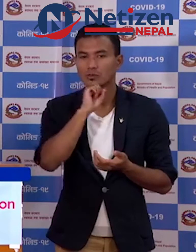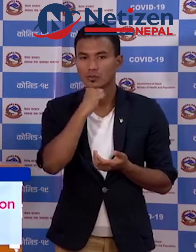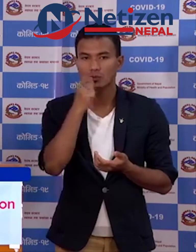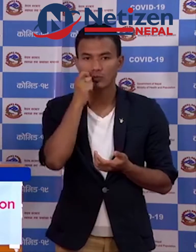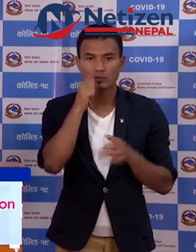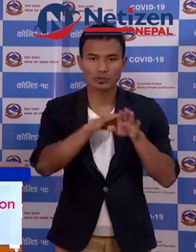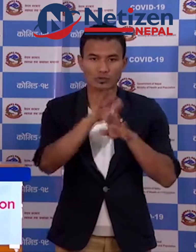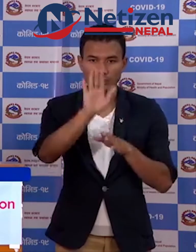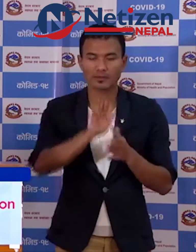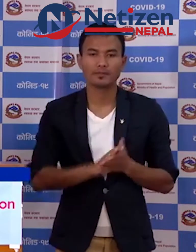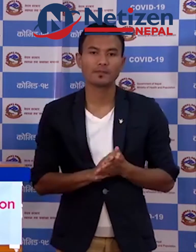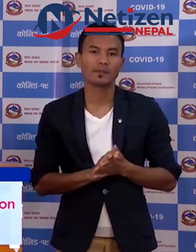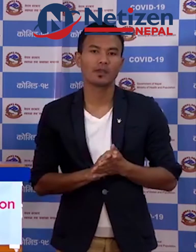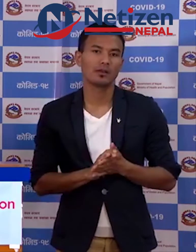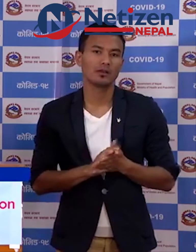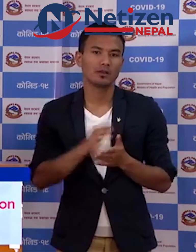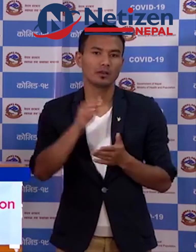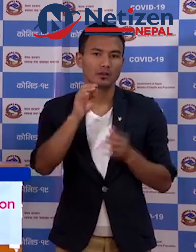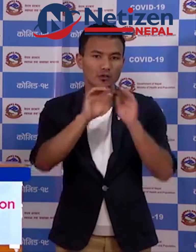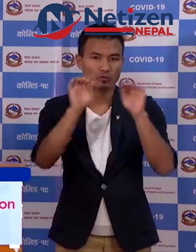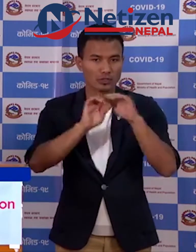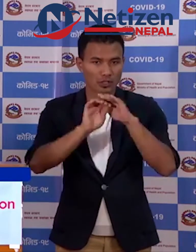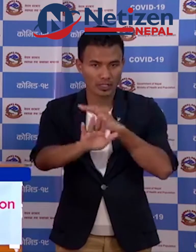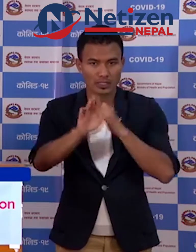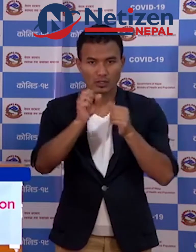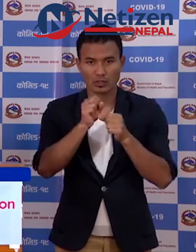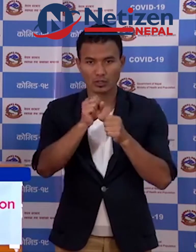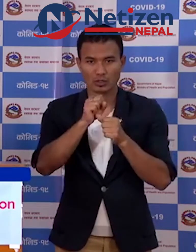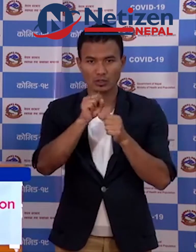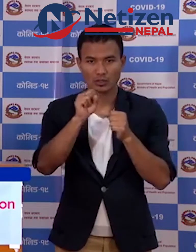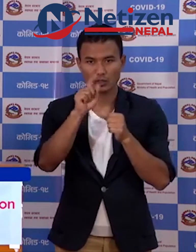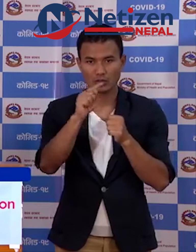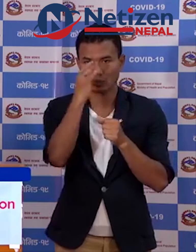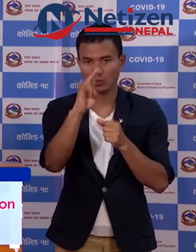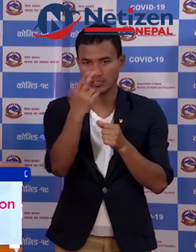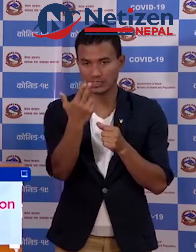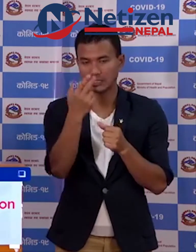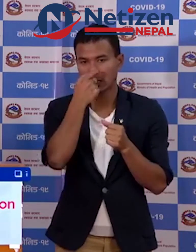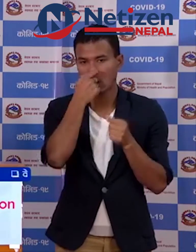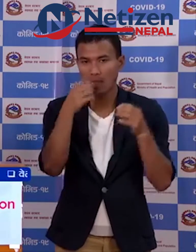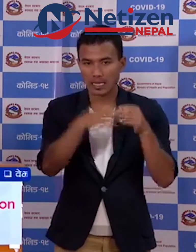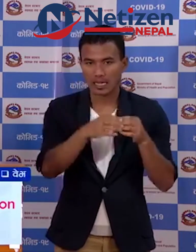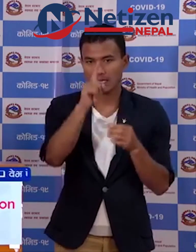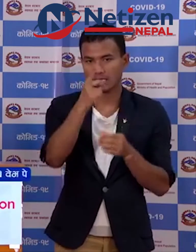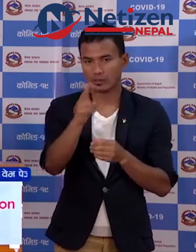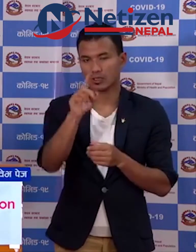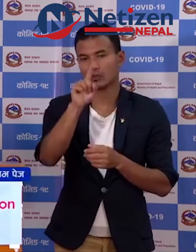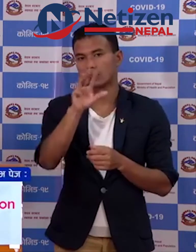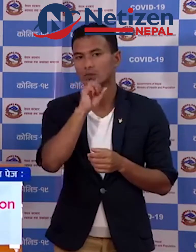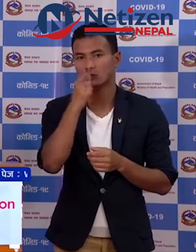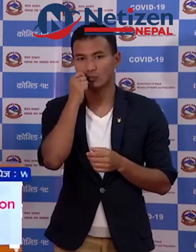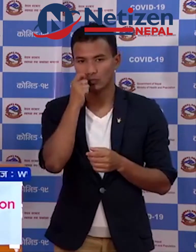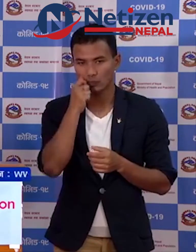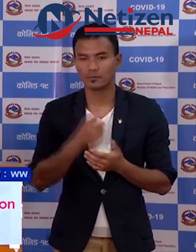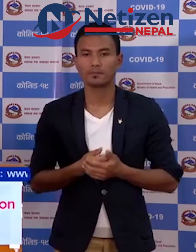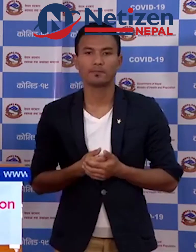वर्षको पुरुषहरू हुनुहुन्छ र सुनसरी कोशी गाउँपालिकाको 1 जना 19 वर्षको